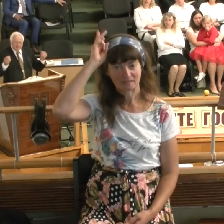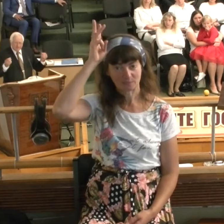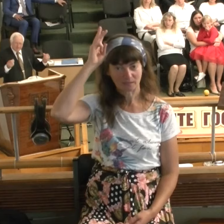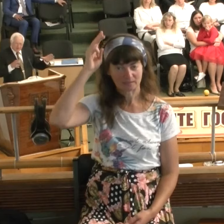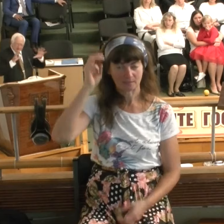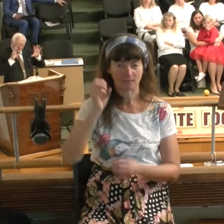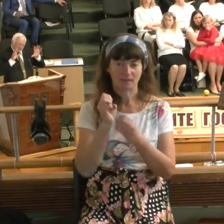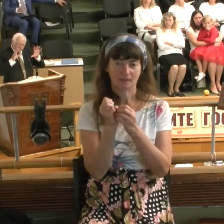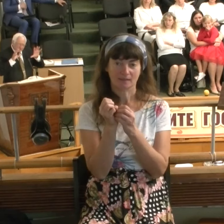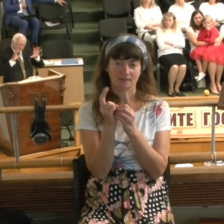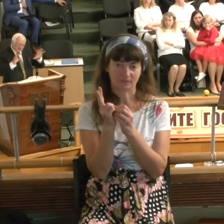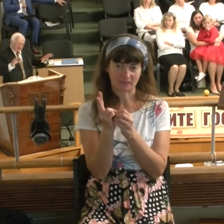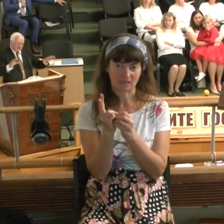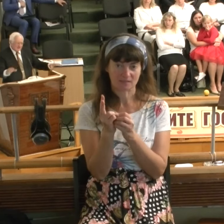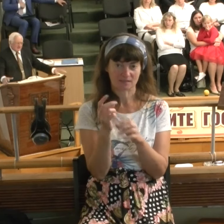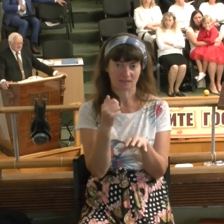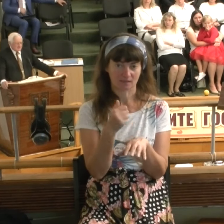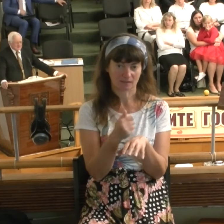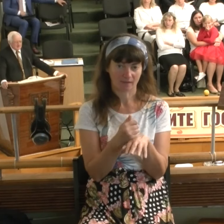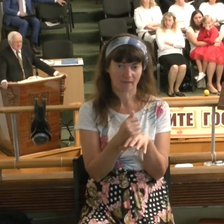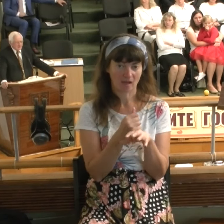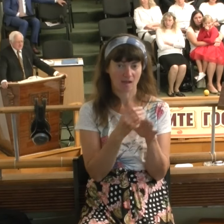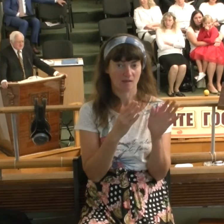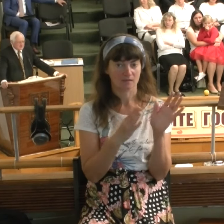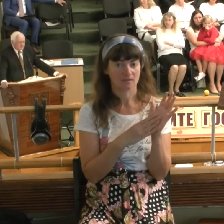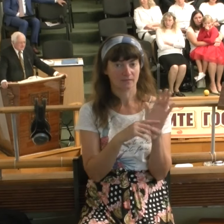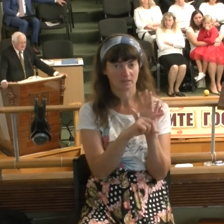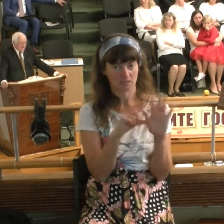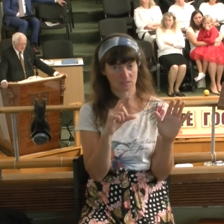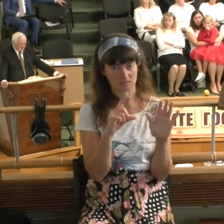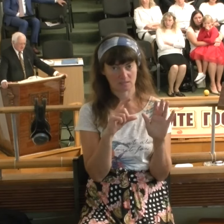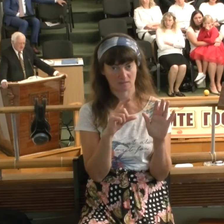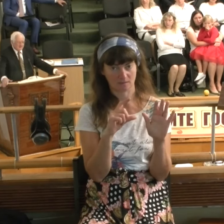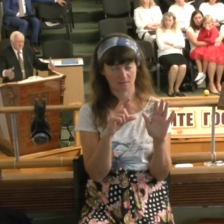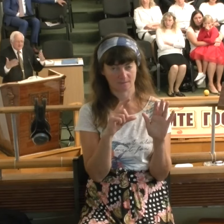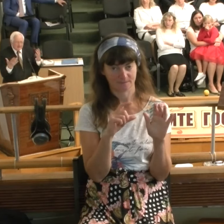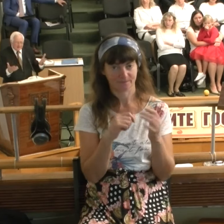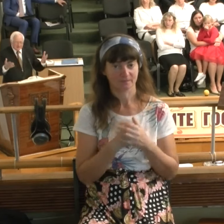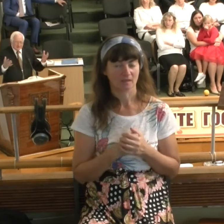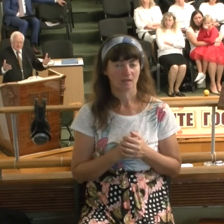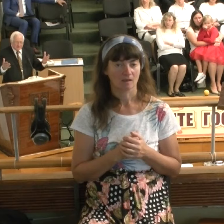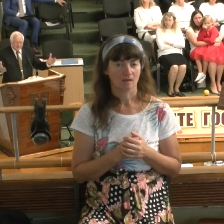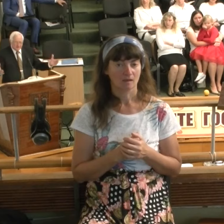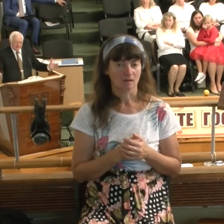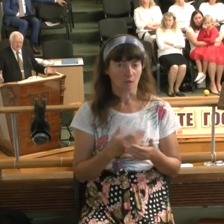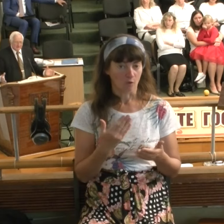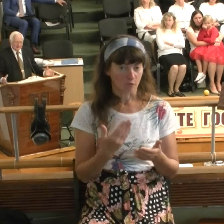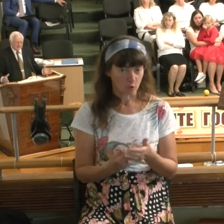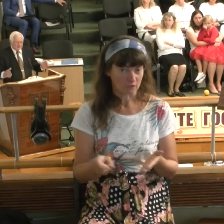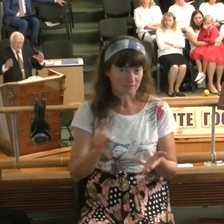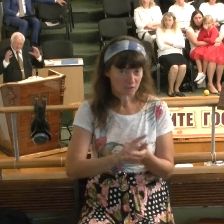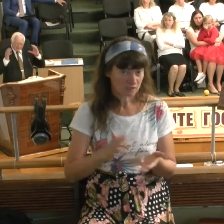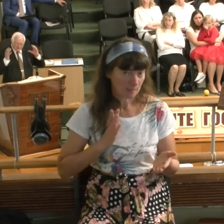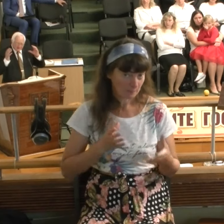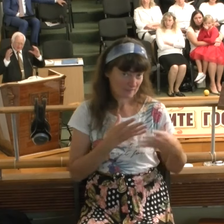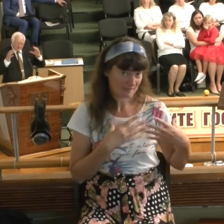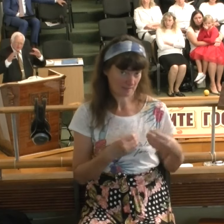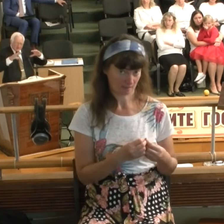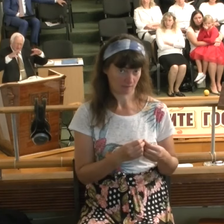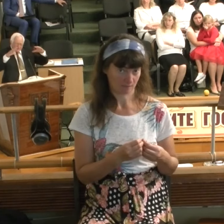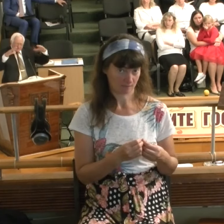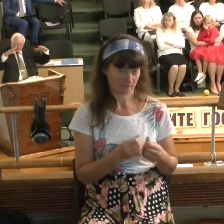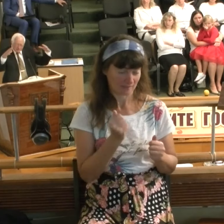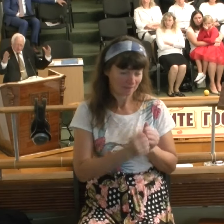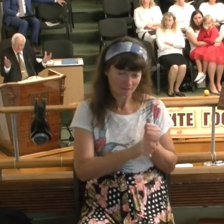снова в каждом послании, он пишет, какой должна быть церковь. Мы такими должны быть. Это